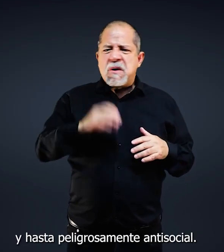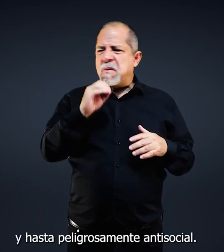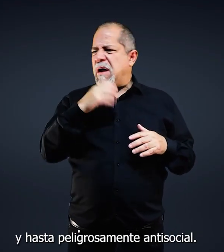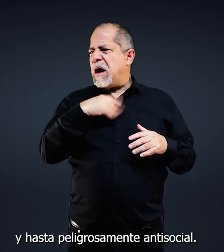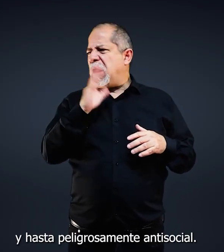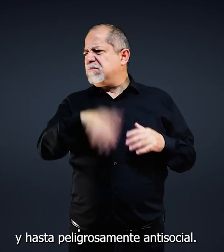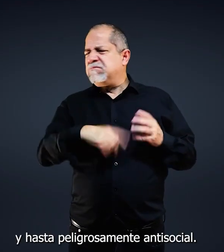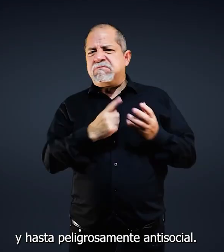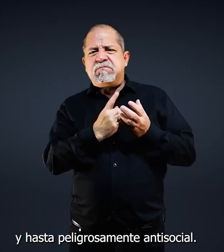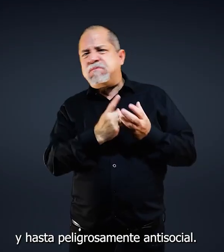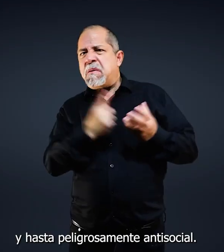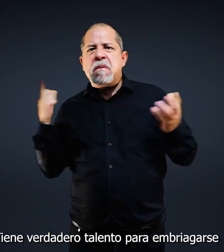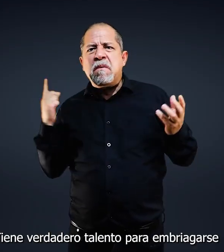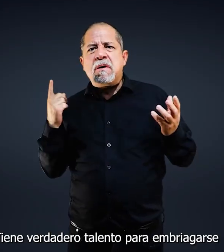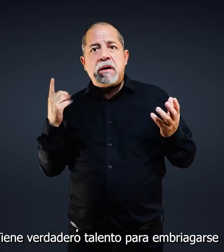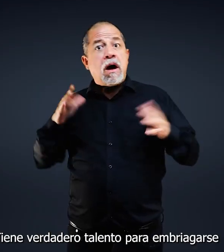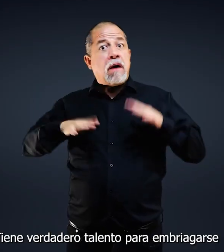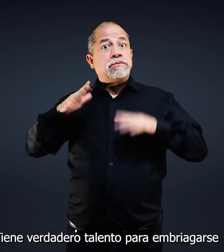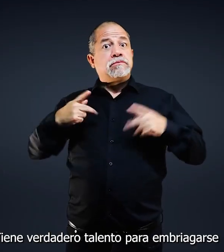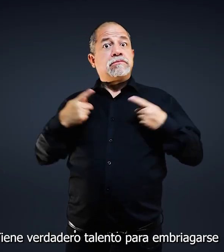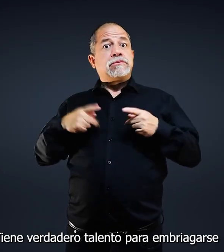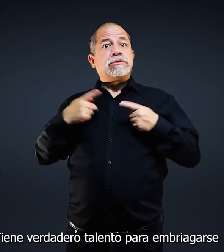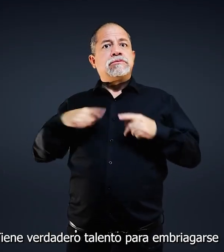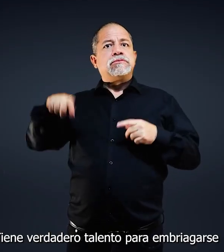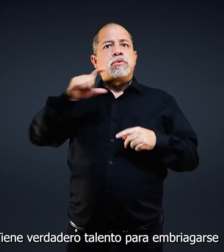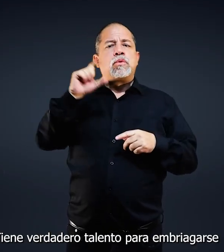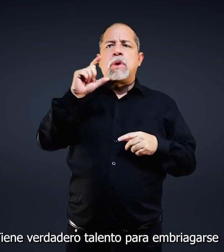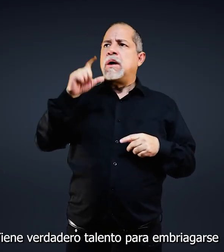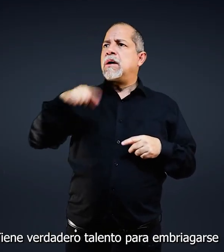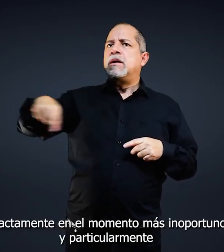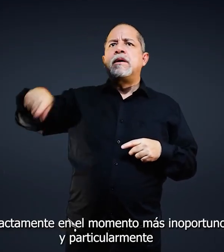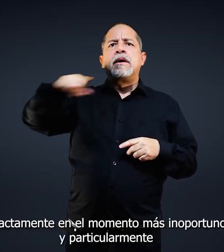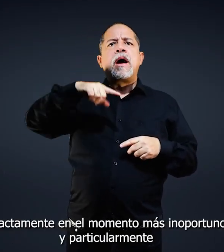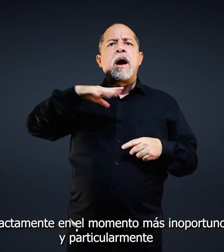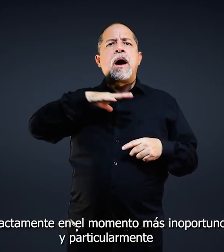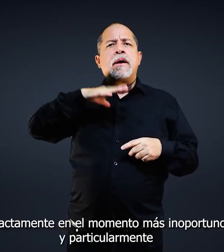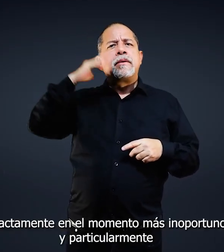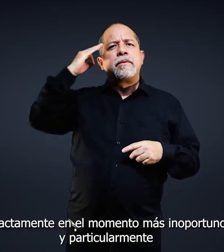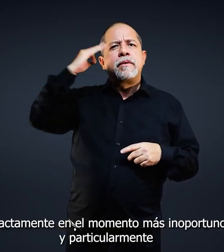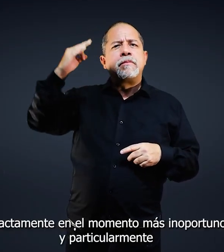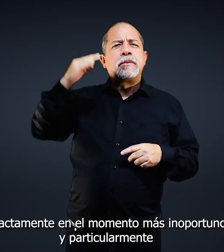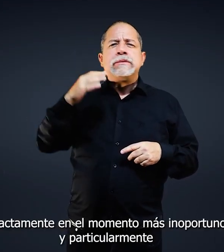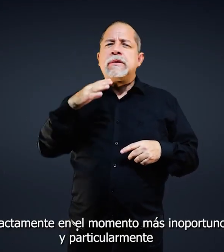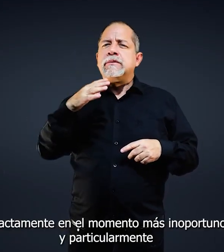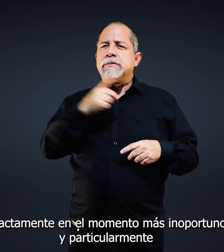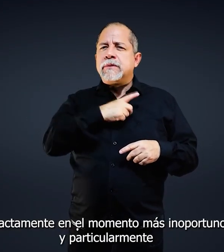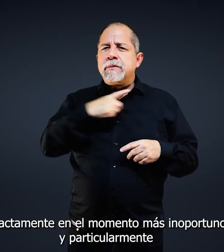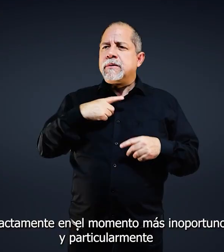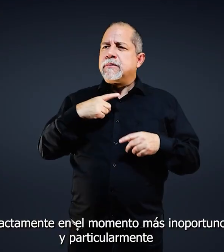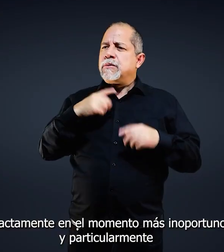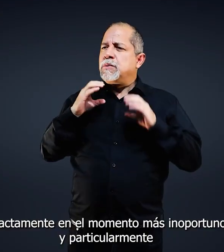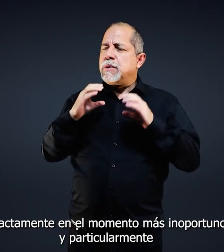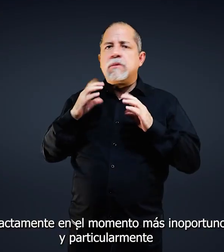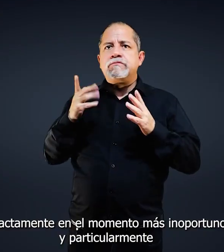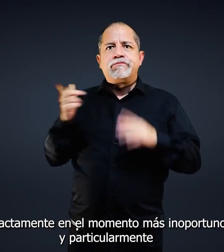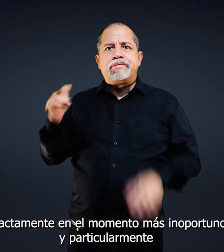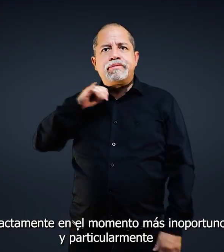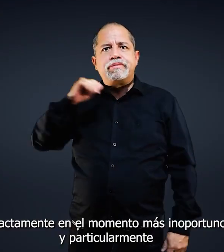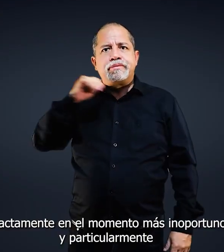antisocial. Tiene verdadero talento para embriagarse exactamente en el momento más inoportuno y particularmente cuando